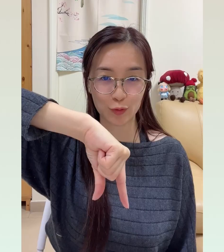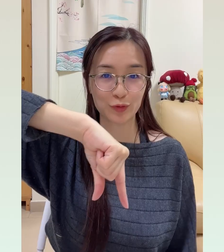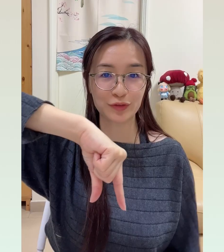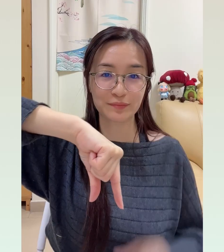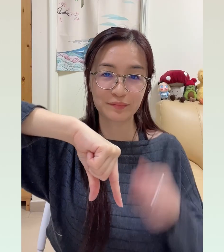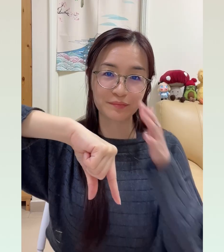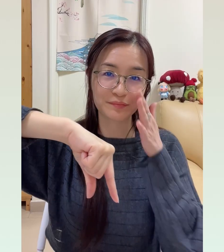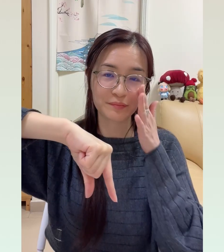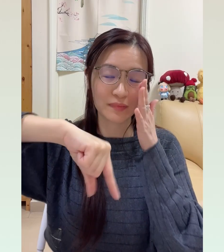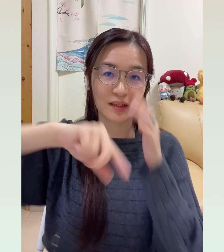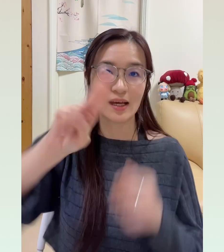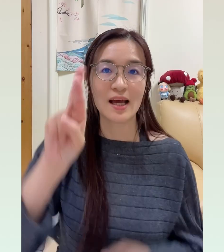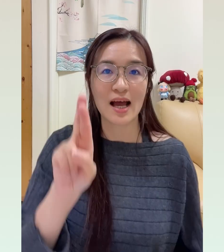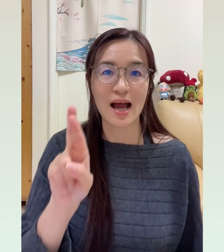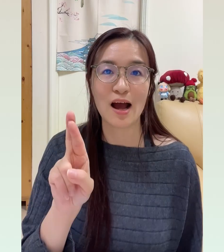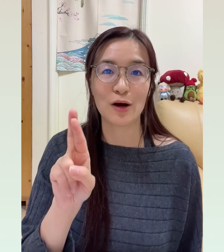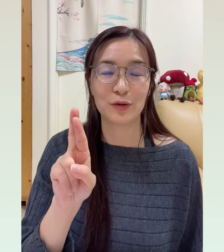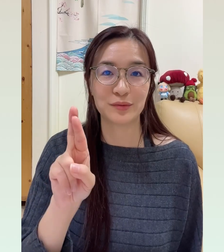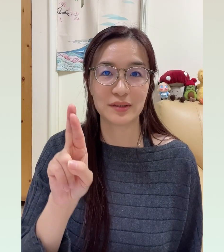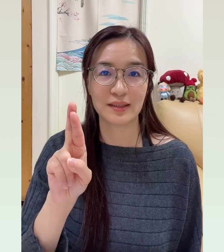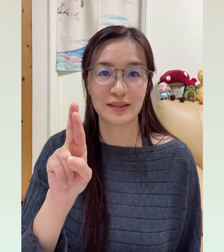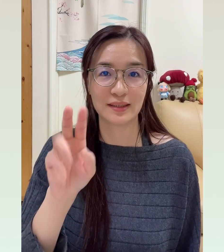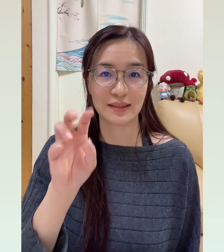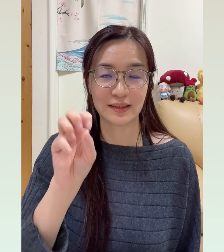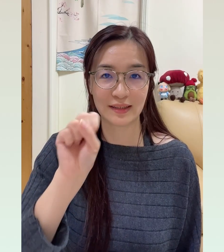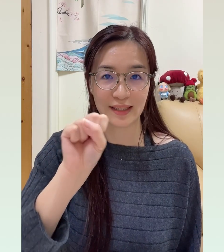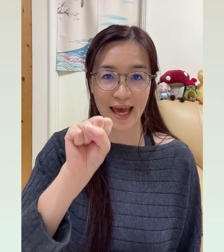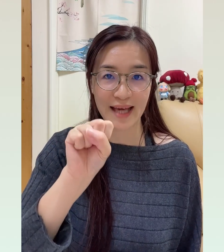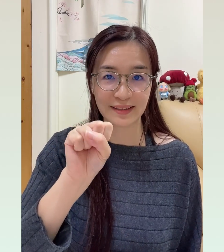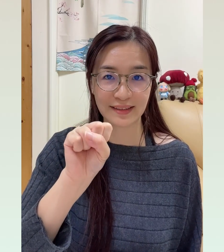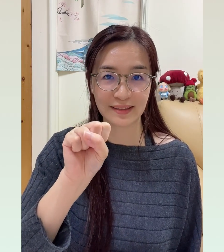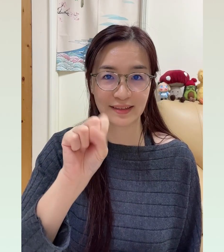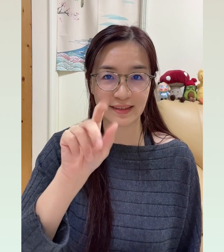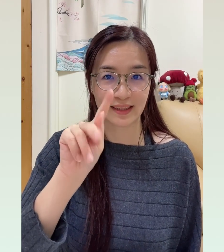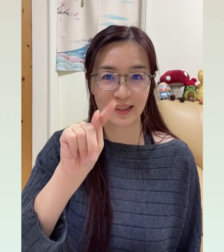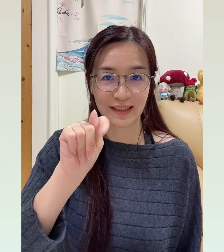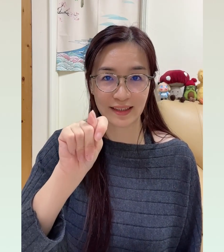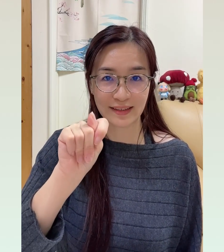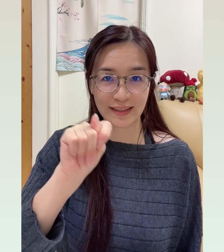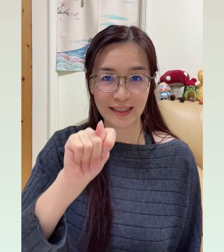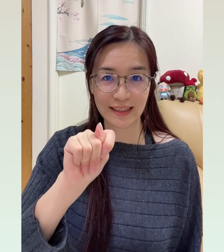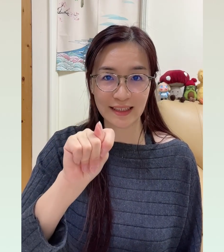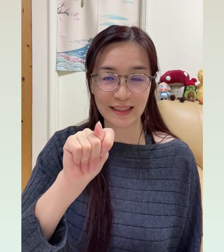Q R S T